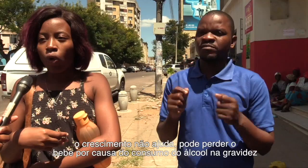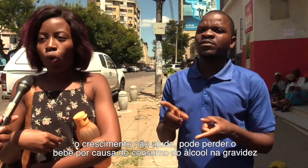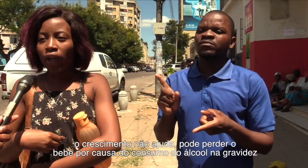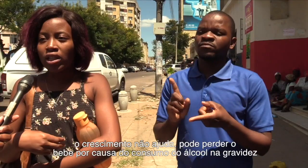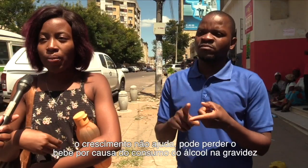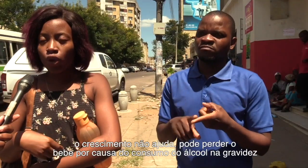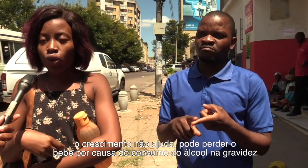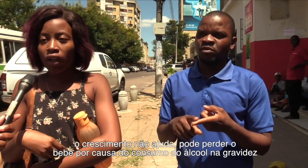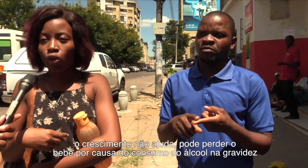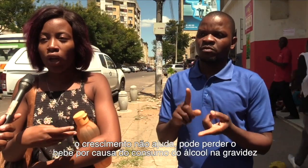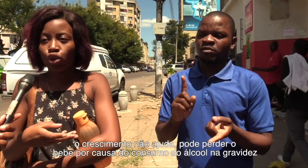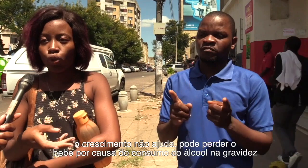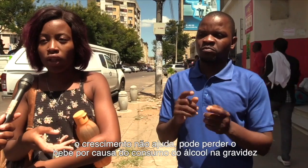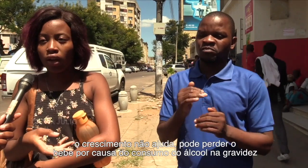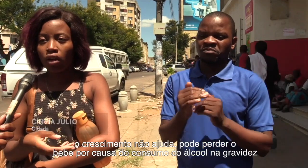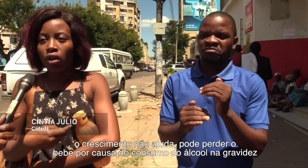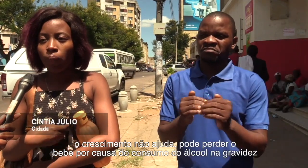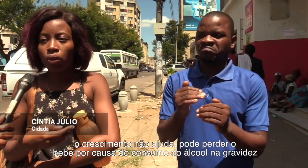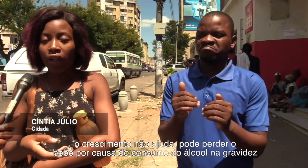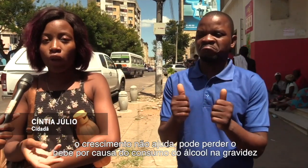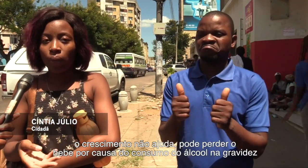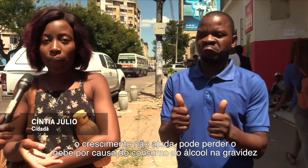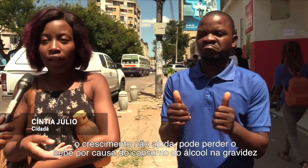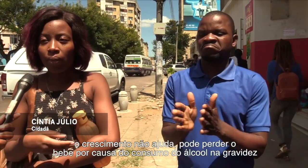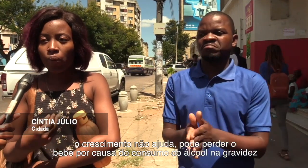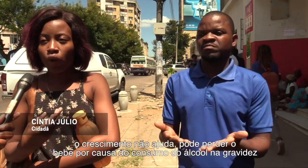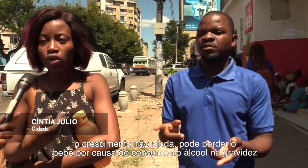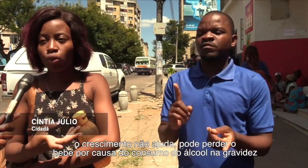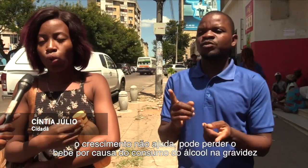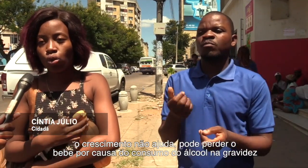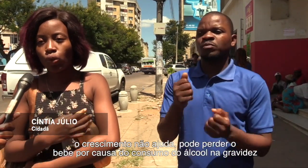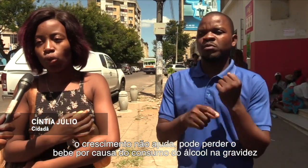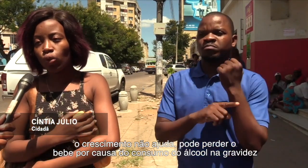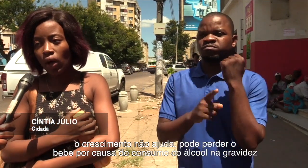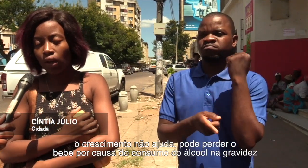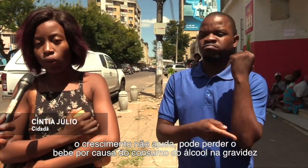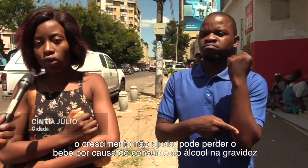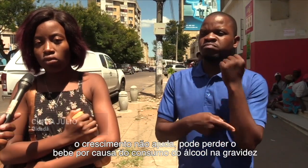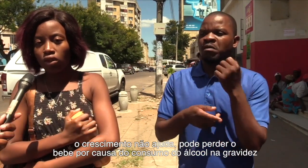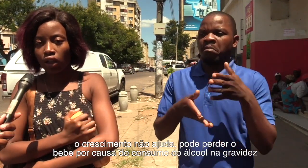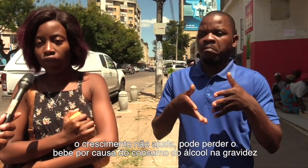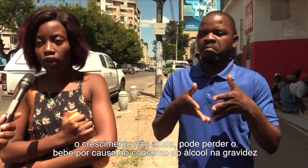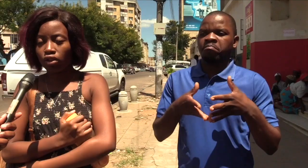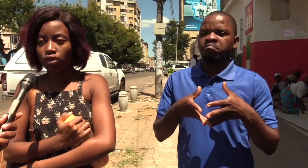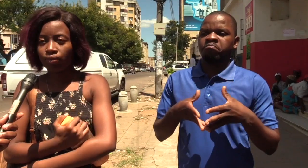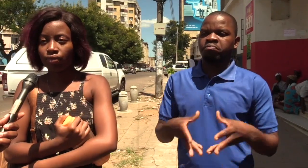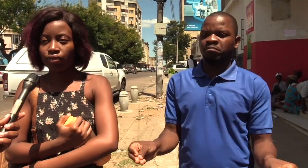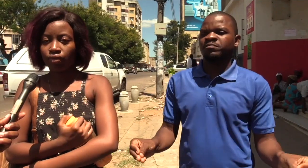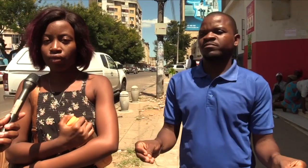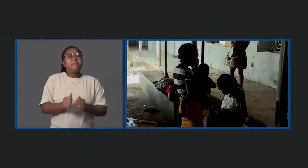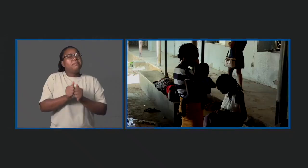O crescimento não ajuda. Pode perder o bebê também por causa do consumo do álcool na gravidez.